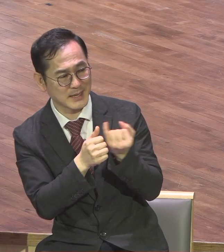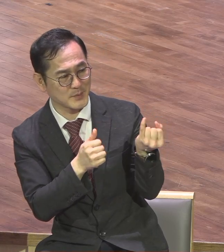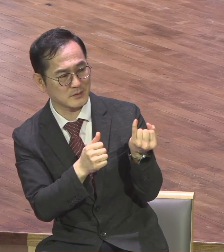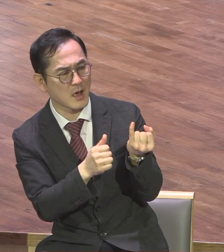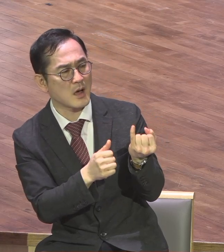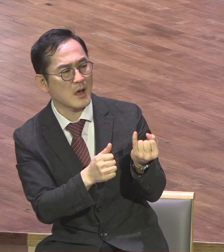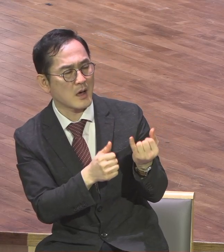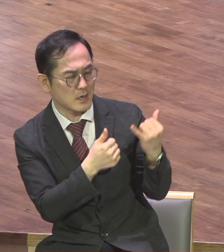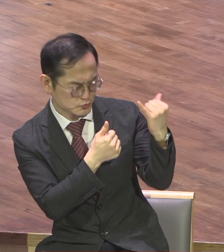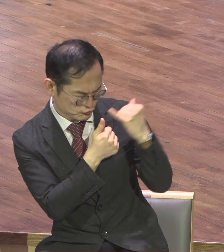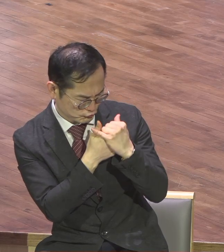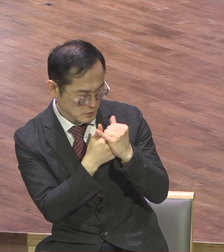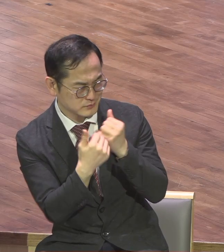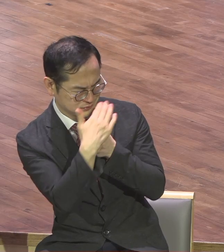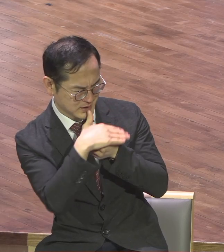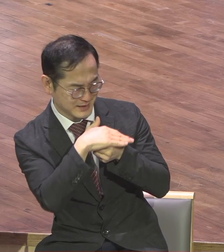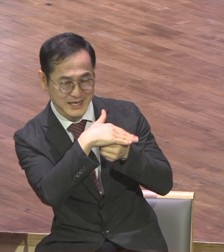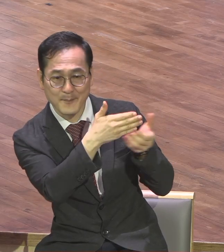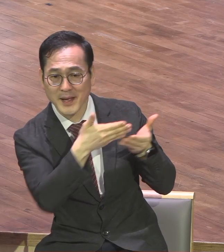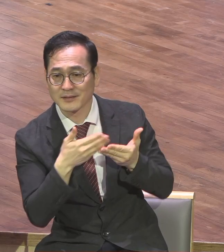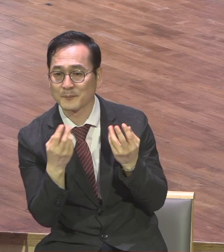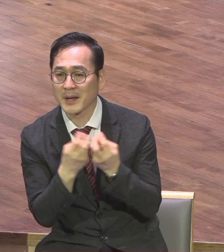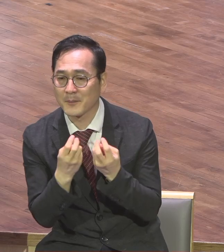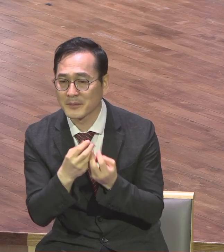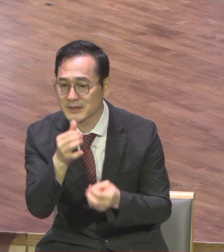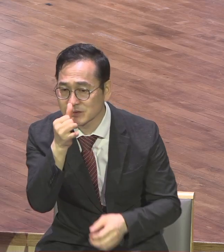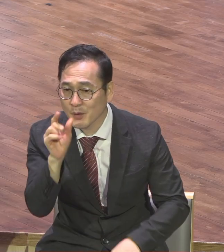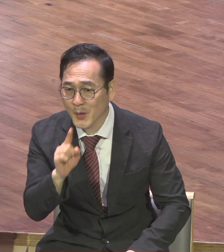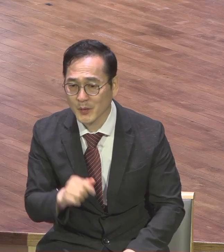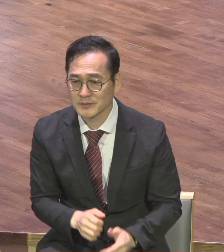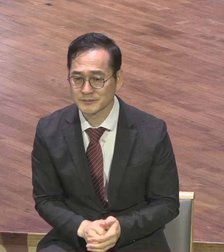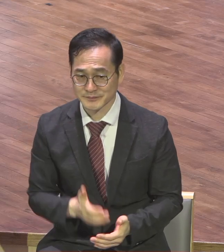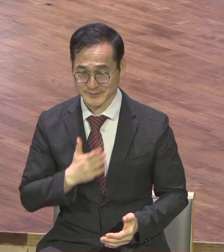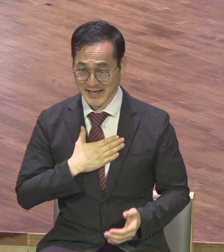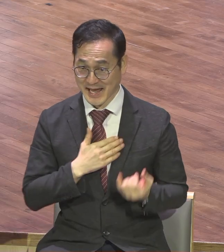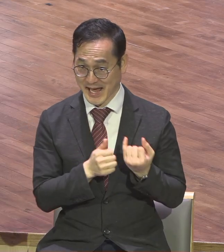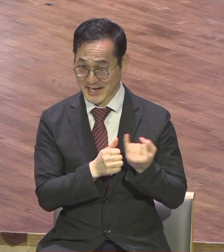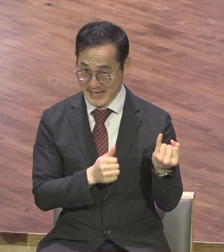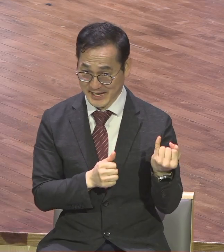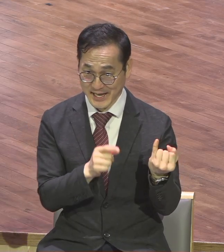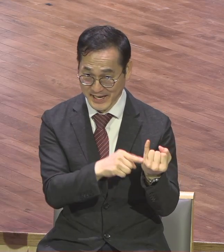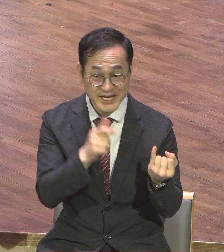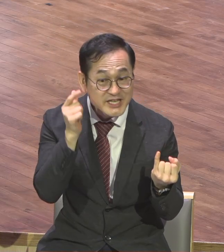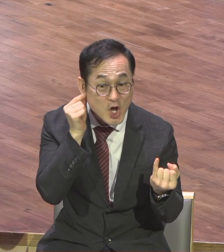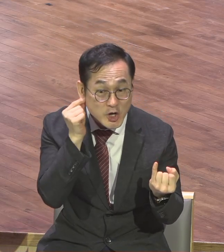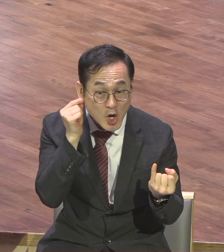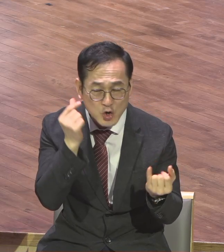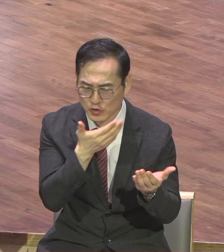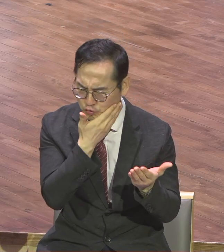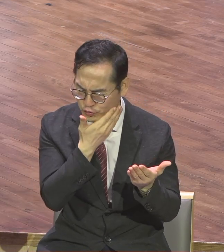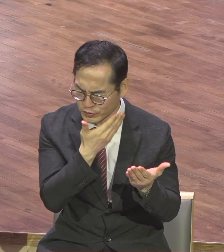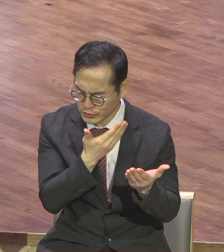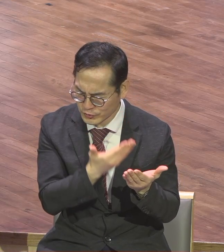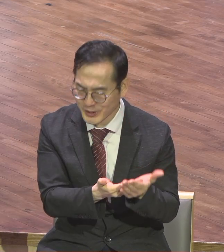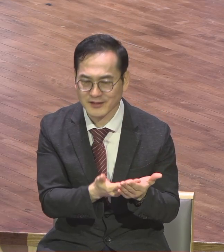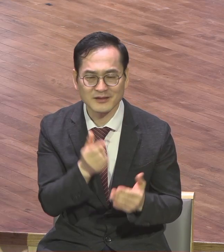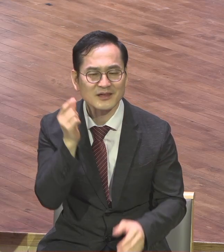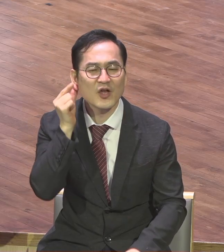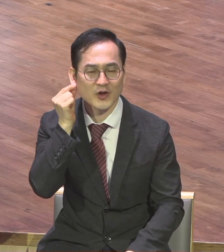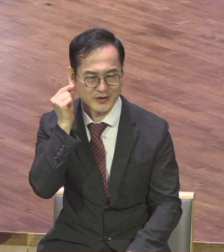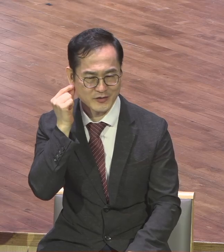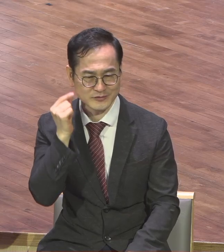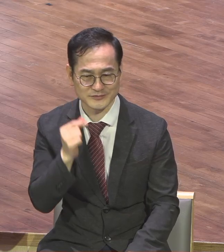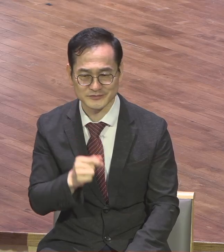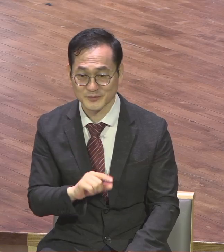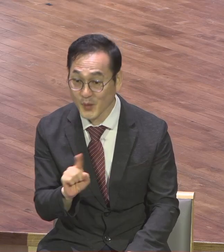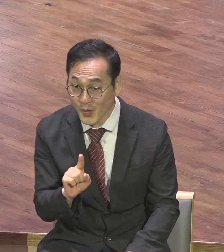팁을 드리겠습니다. 이게 뭐냐? 제 아내 혈액형은 아주 귀하고 드문